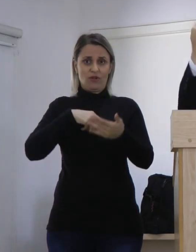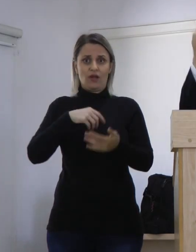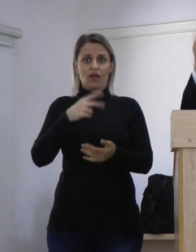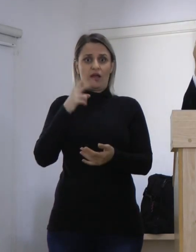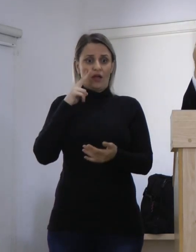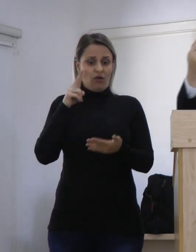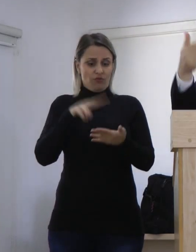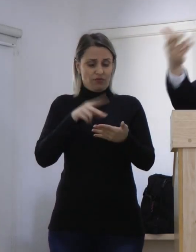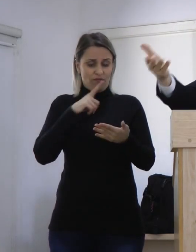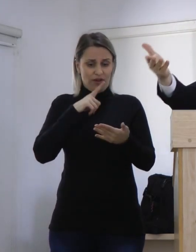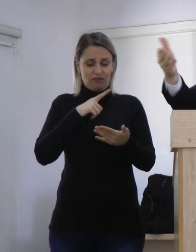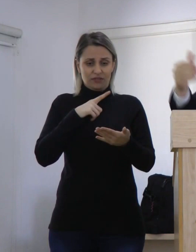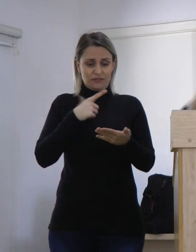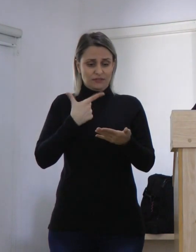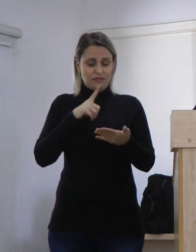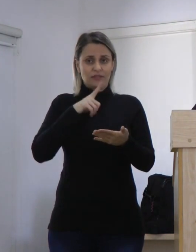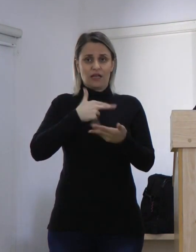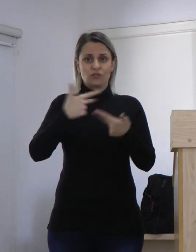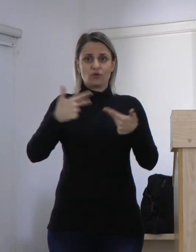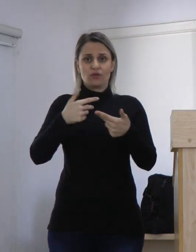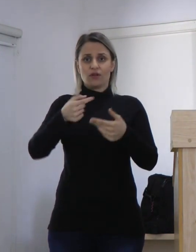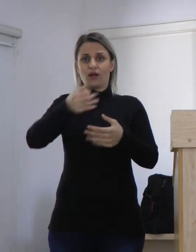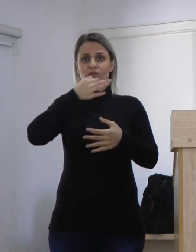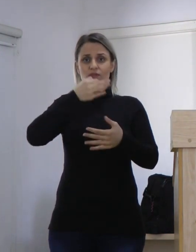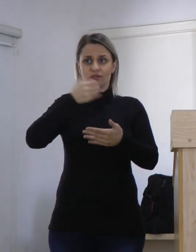eu não estou fazendo nem 1% do que os bons espíritos recomendam.